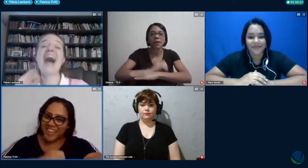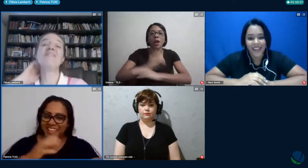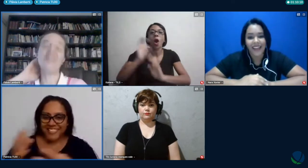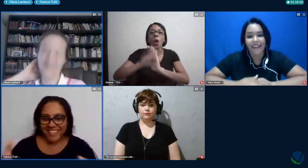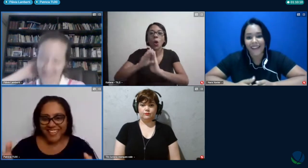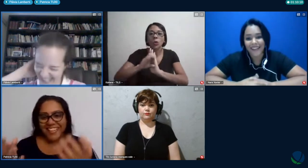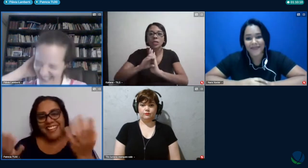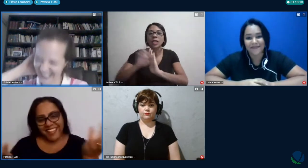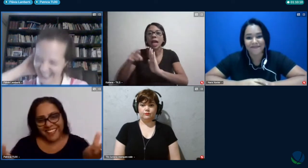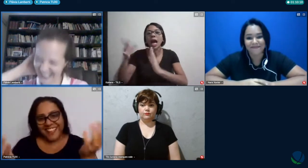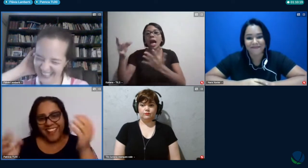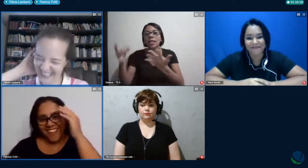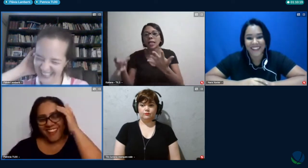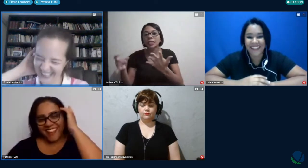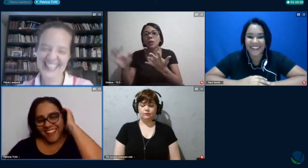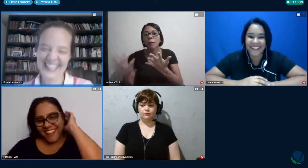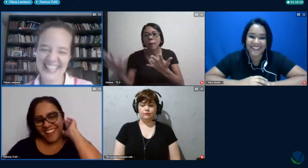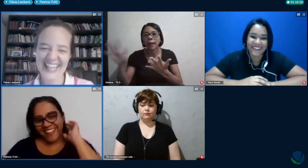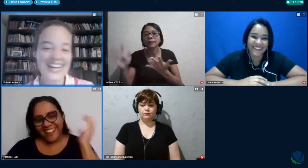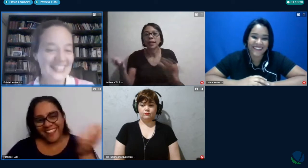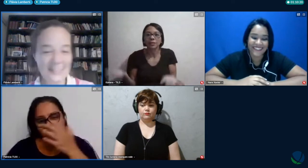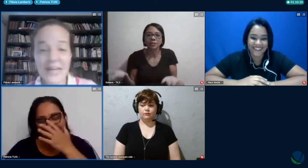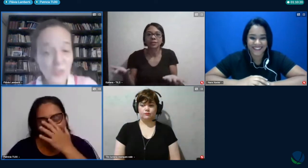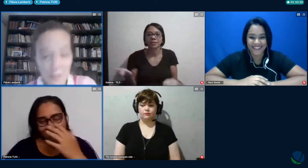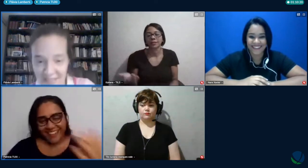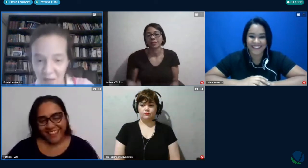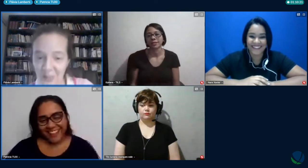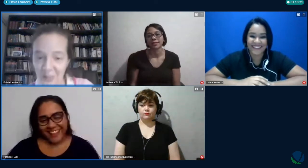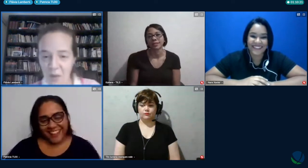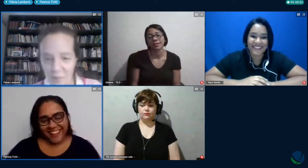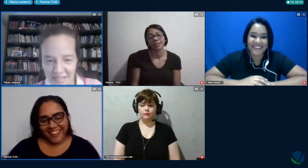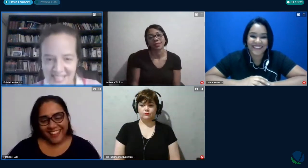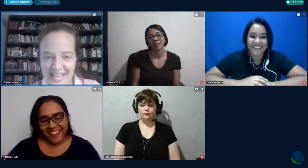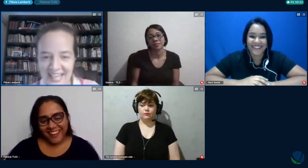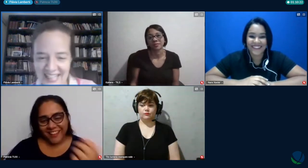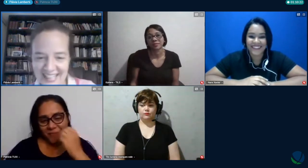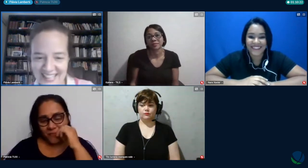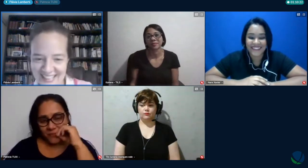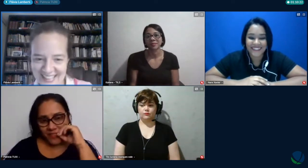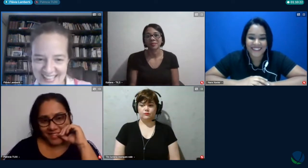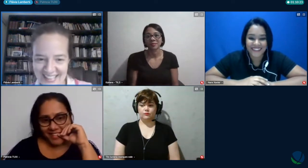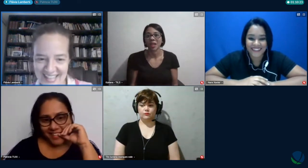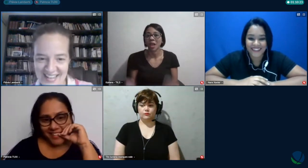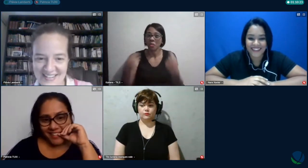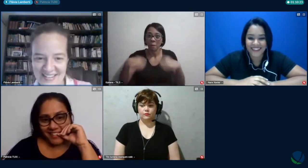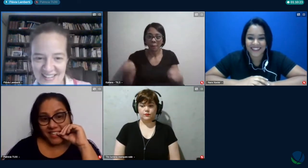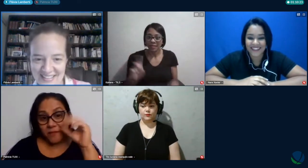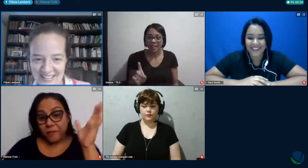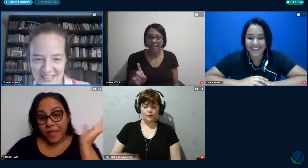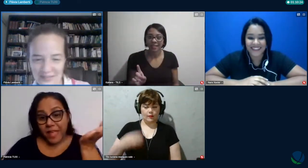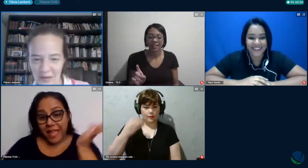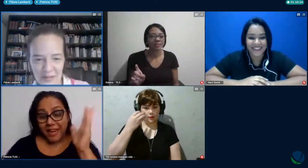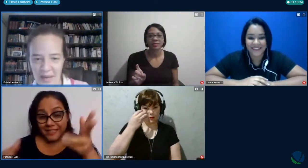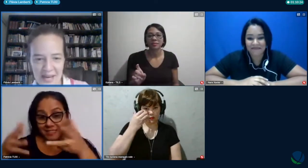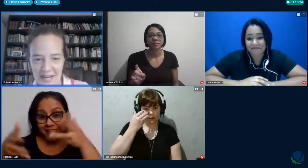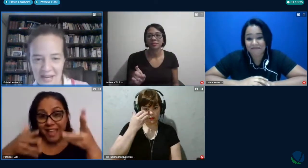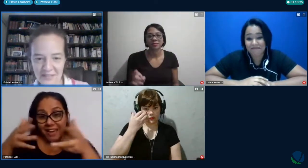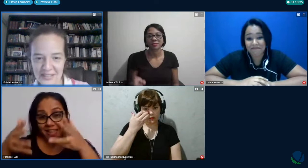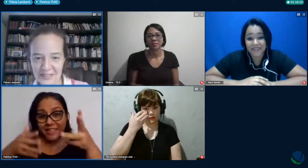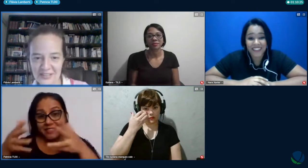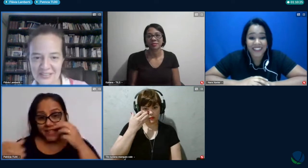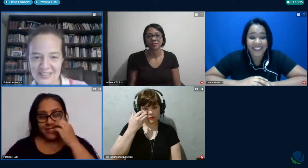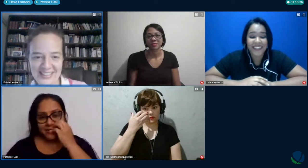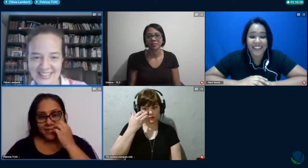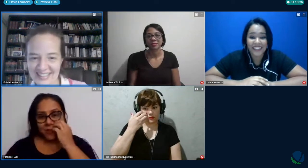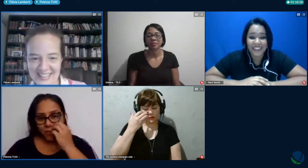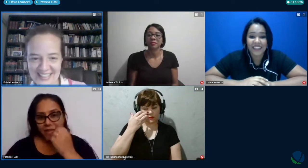descrição imagética. Ah, bom. Entendeu? Mas então não precisaria. Assim, não ela é